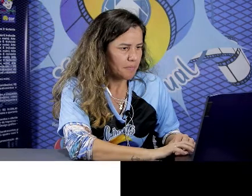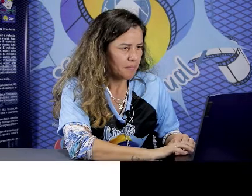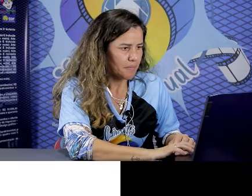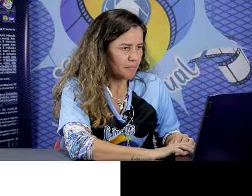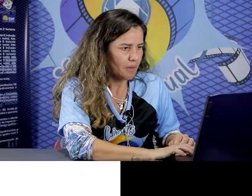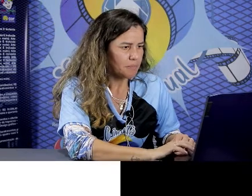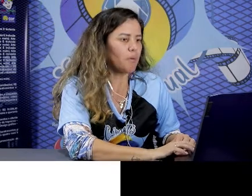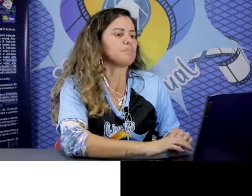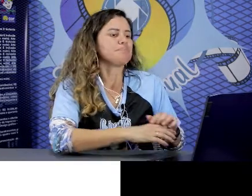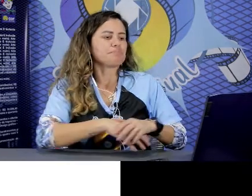Bom,